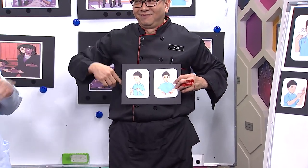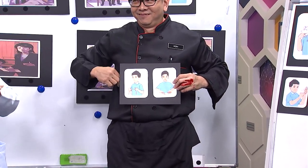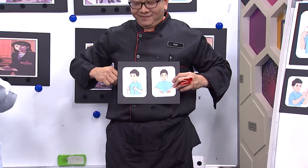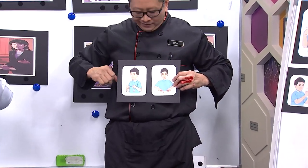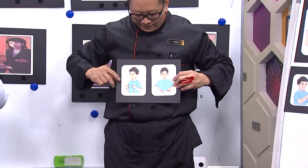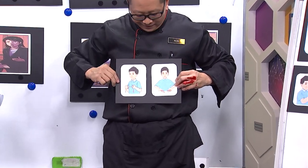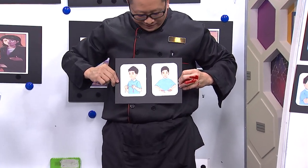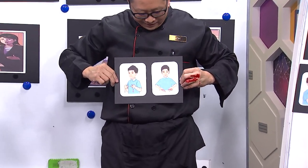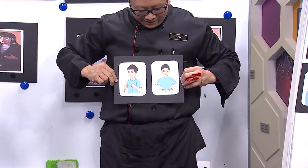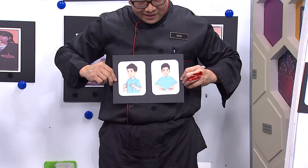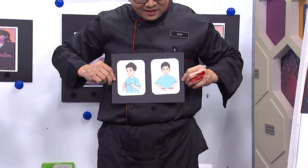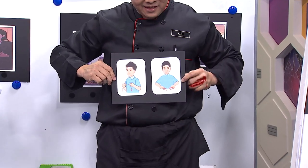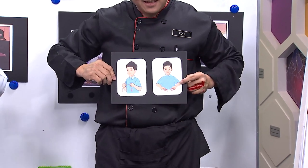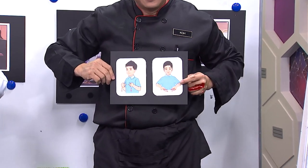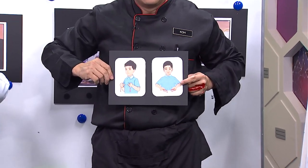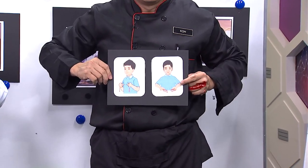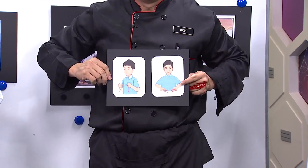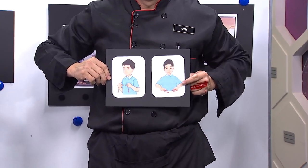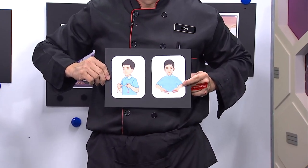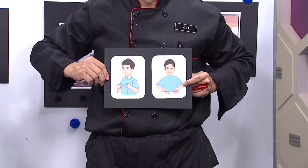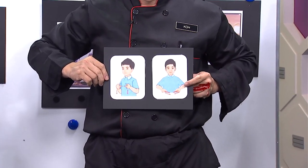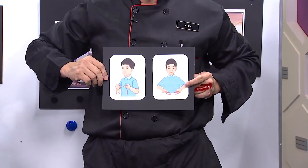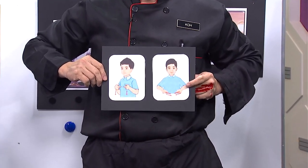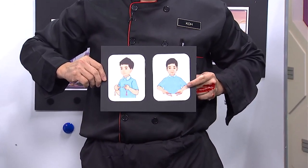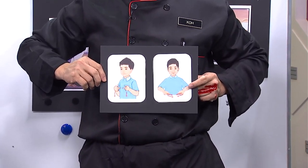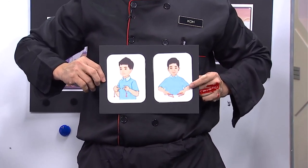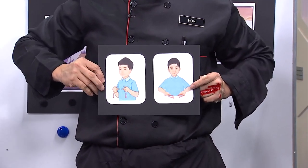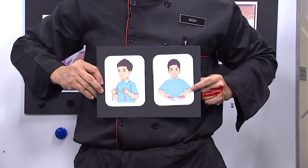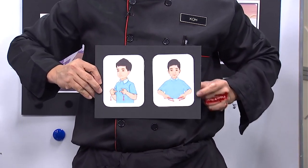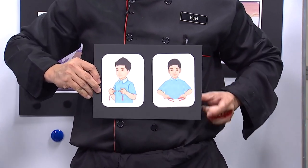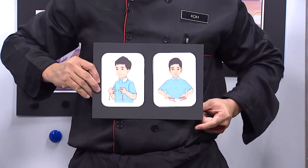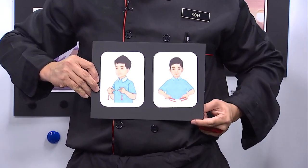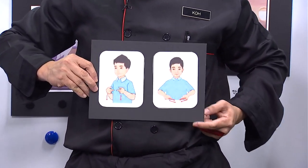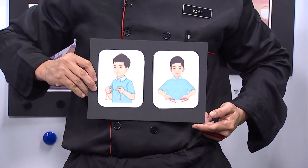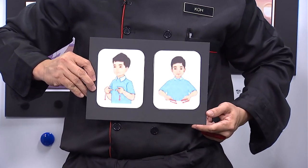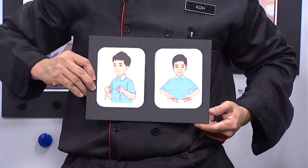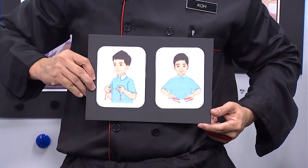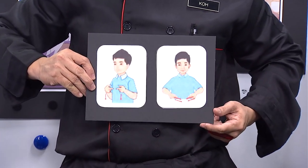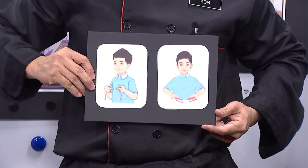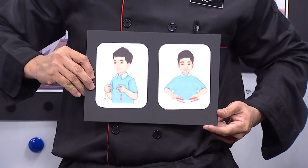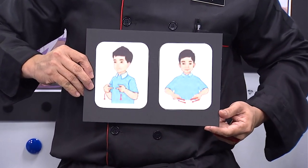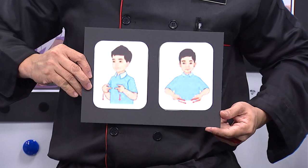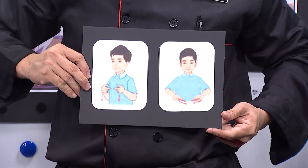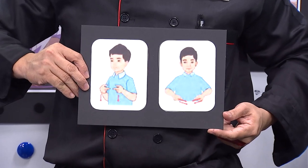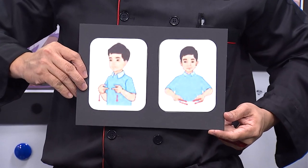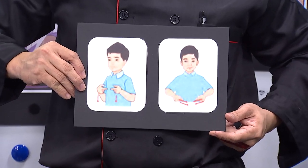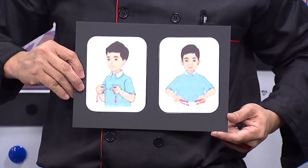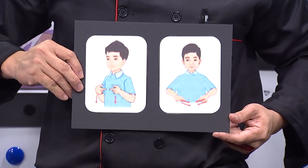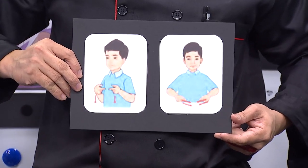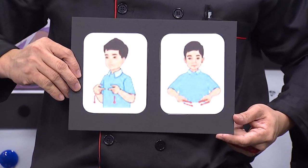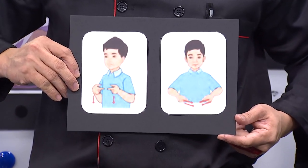eja. Macam biasa, gunakan pen marker. Ya. Sekarang, mula.